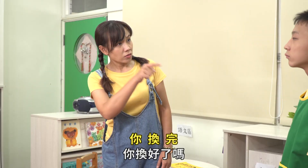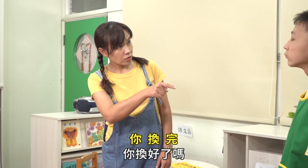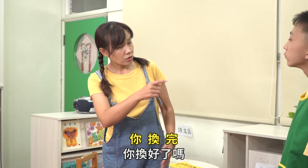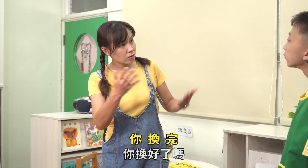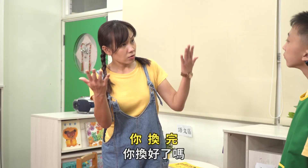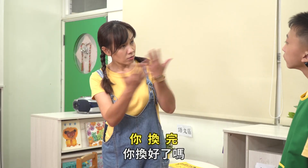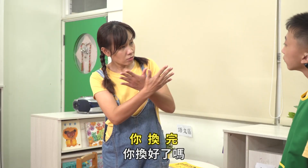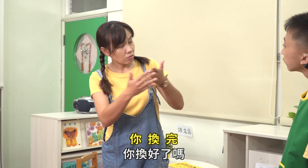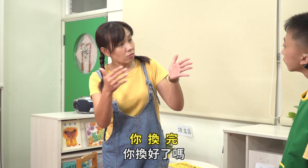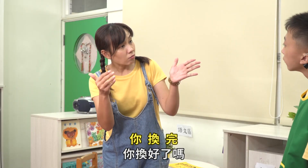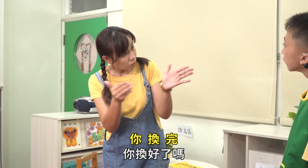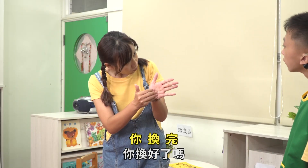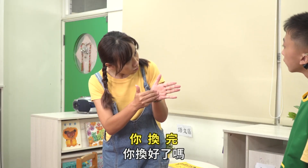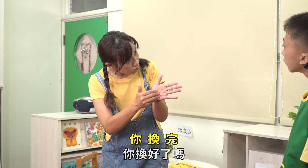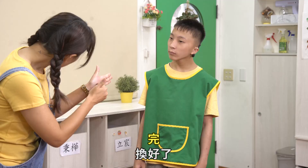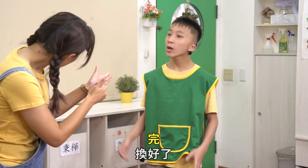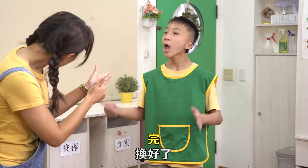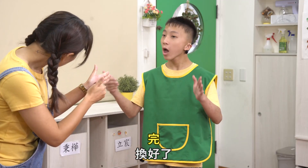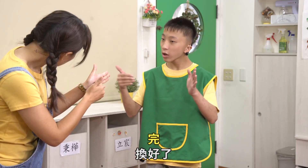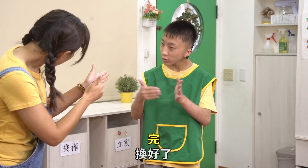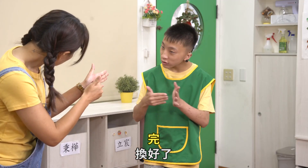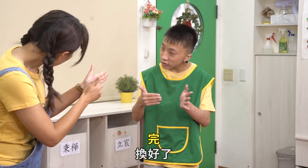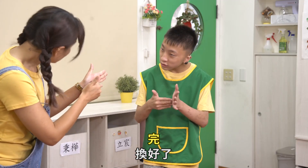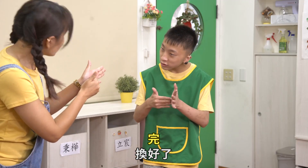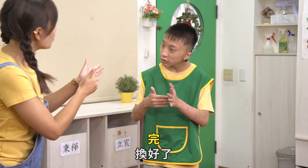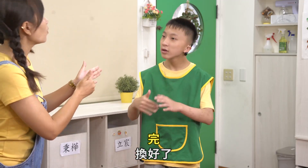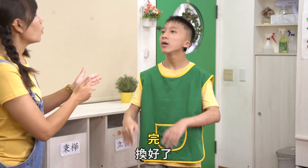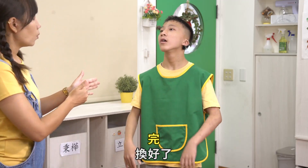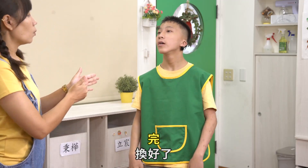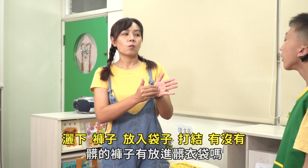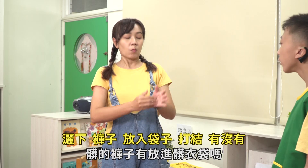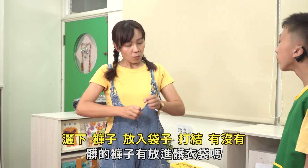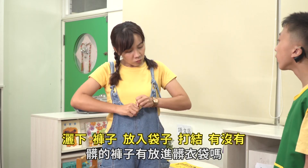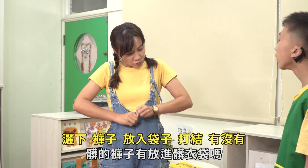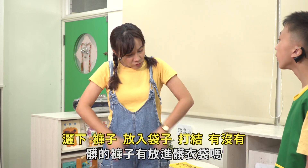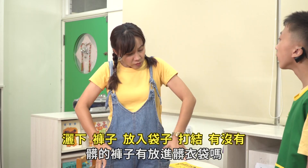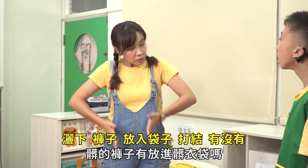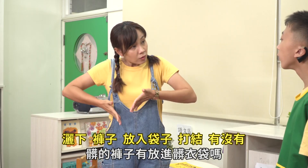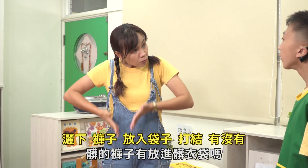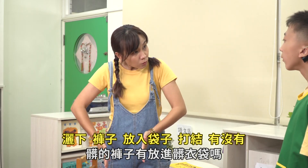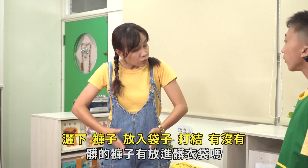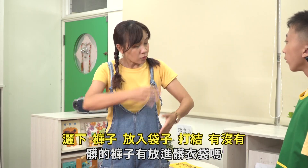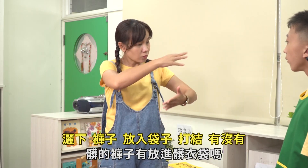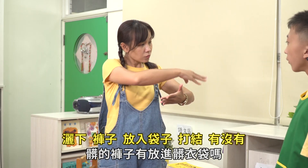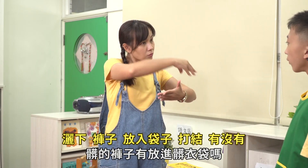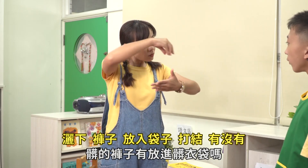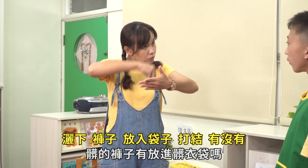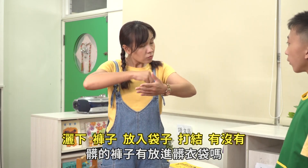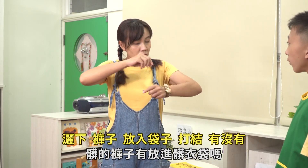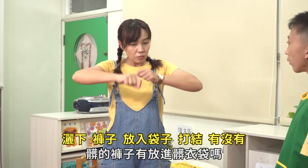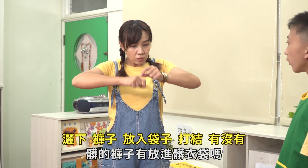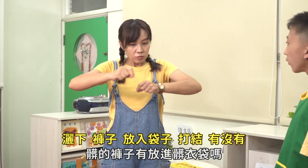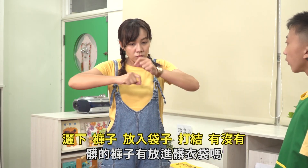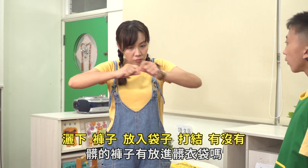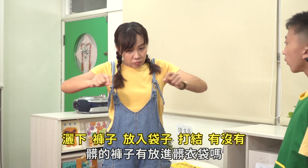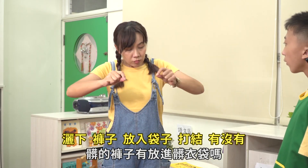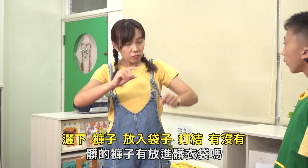你换好了吗？ 换好了。 脏的裤子有放进脏衣袋吗？